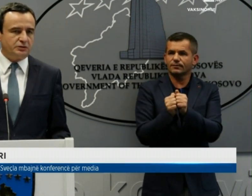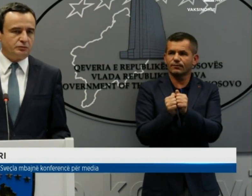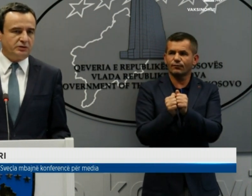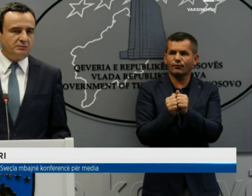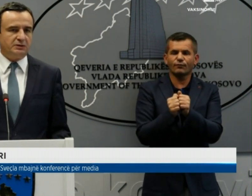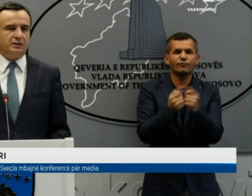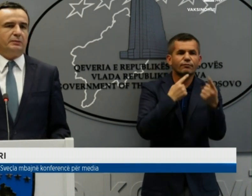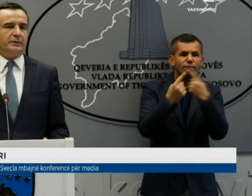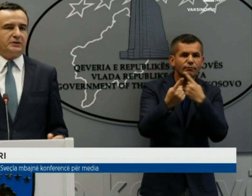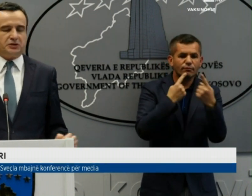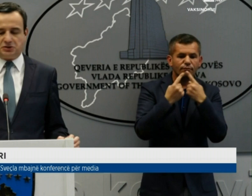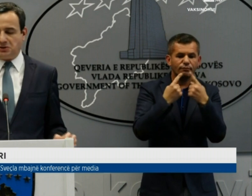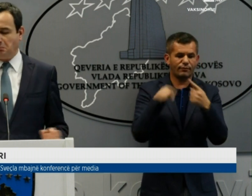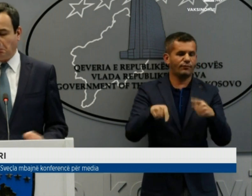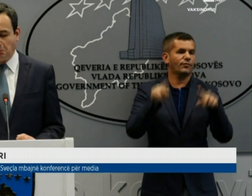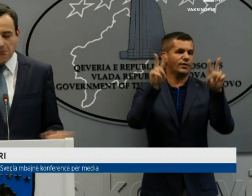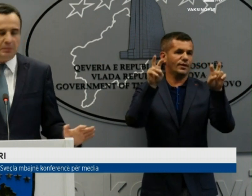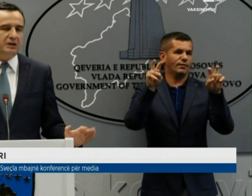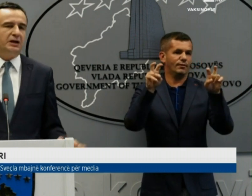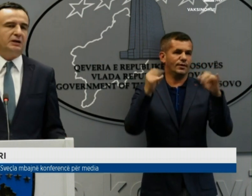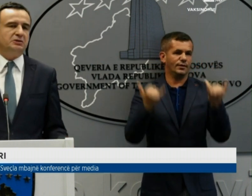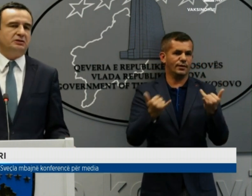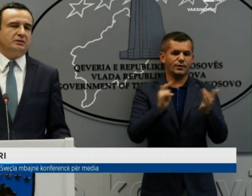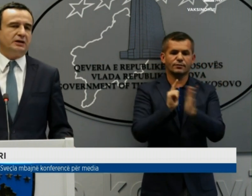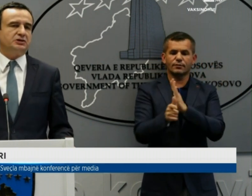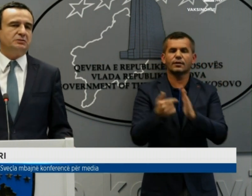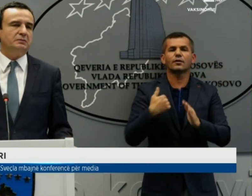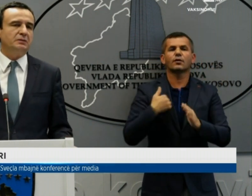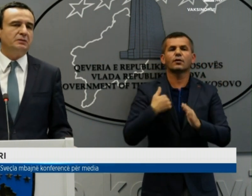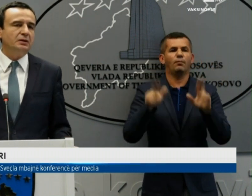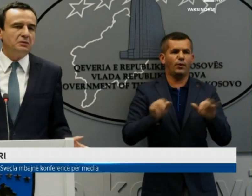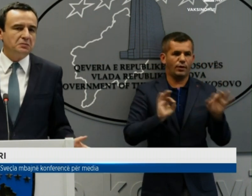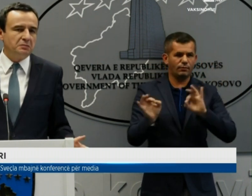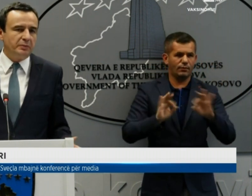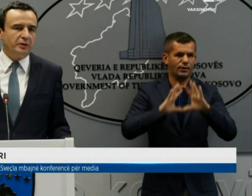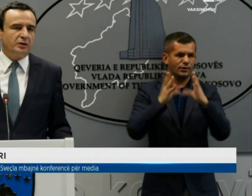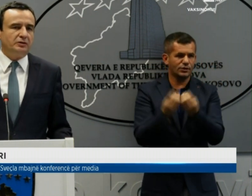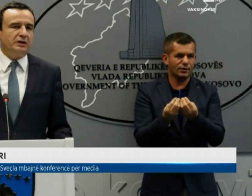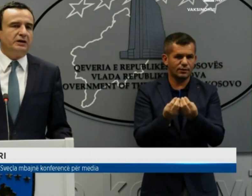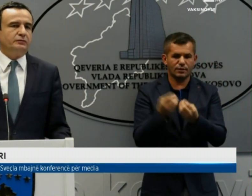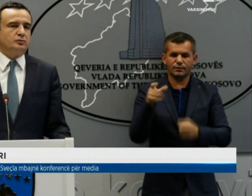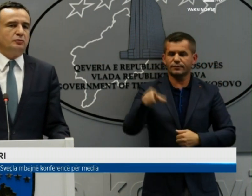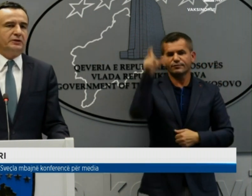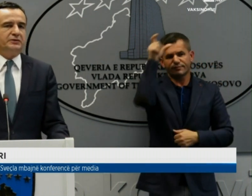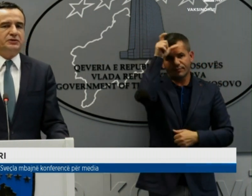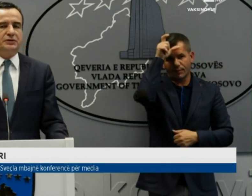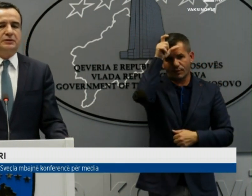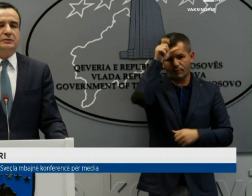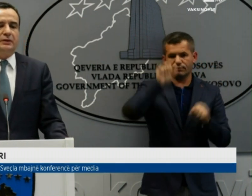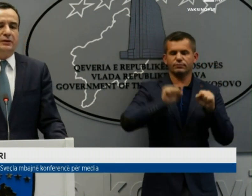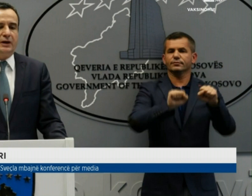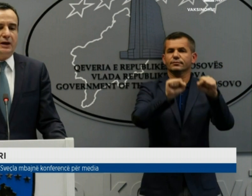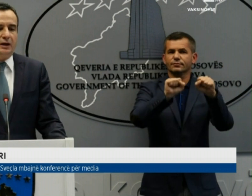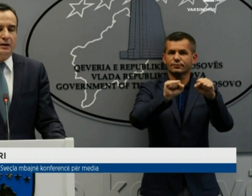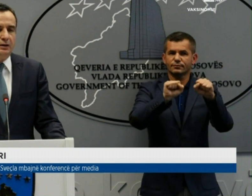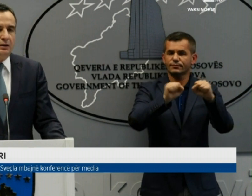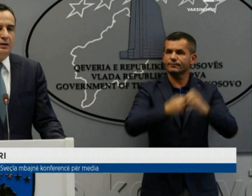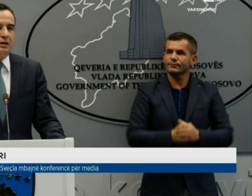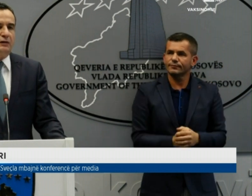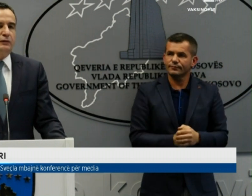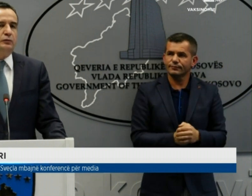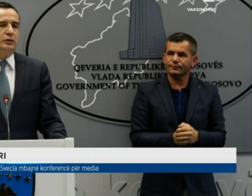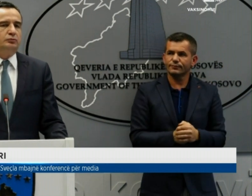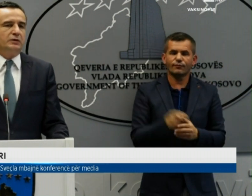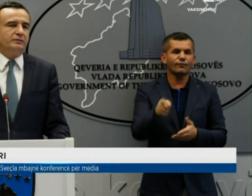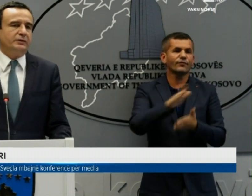tryezën e diskutimit edhe për këtë çështje. Me njëherë kemi qenë të gatshëm, Beogradi ka refuzuar këtë gjë dhe